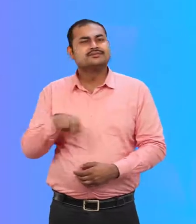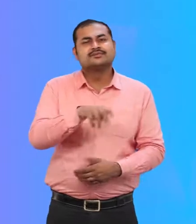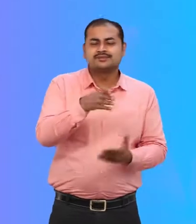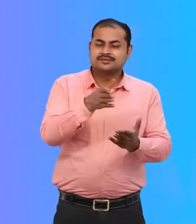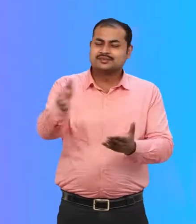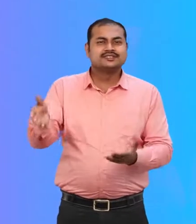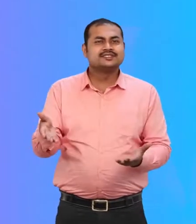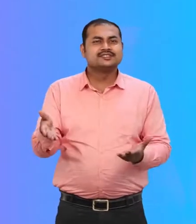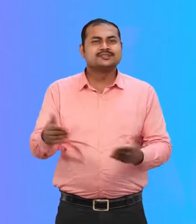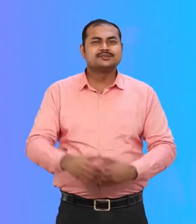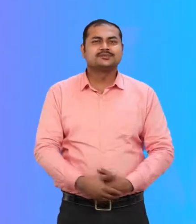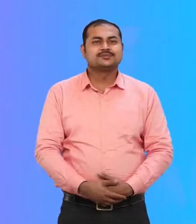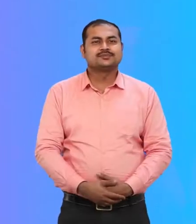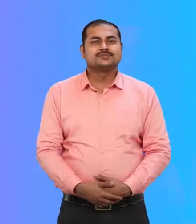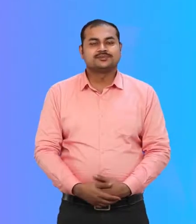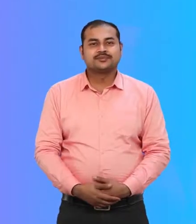झाल